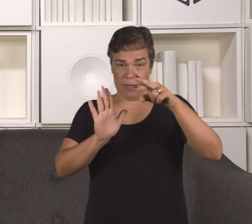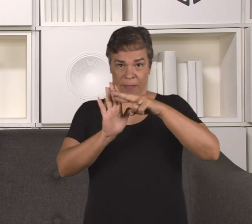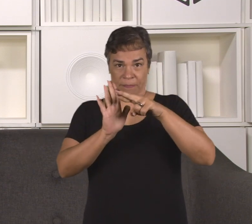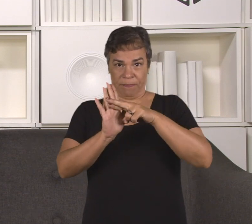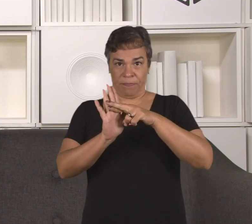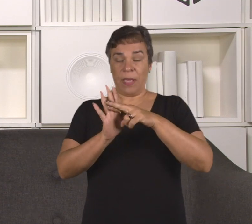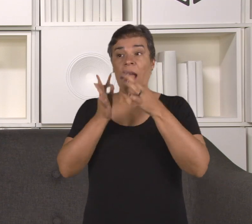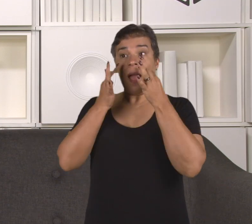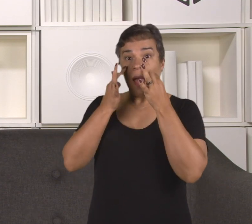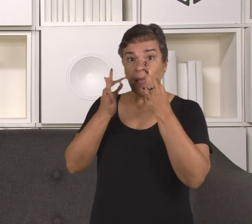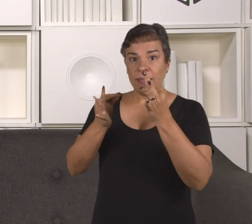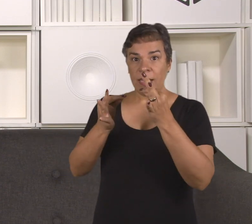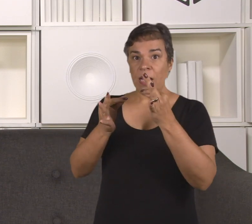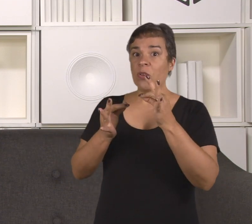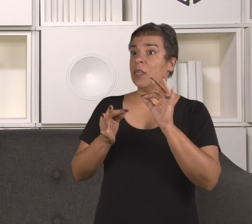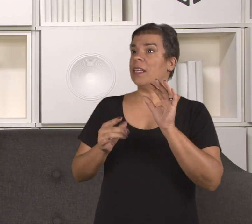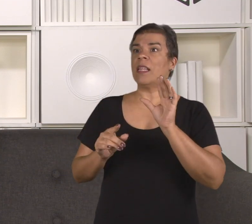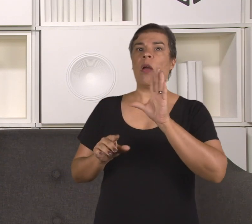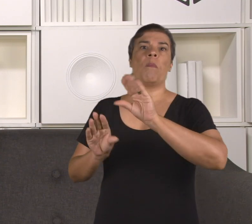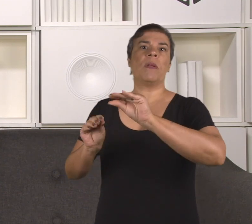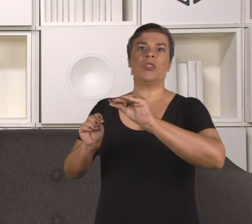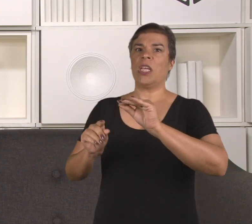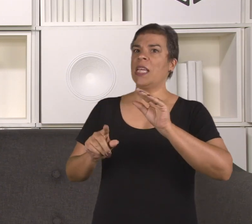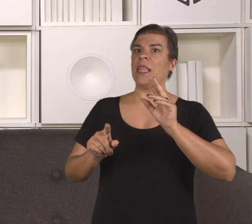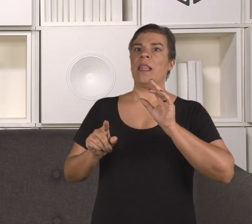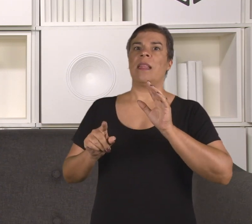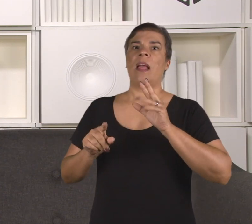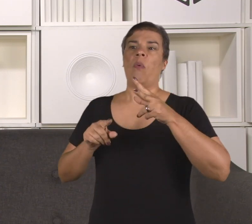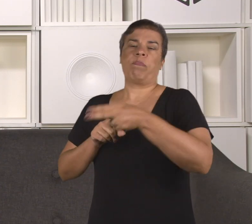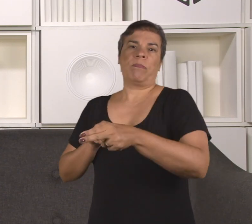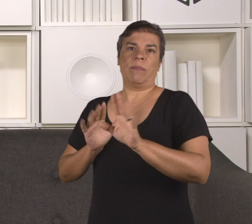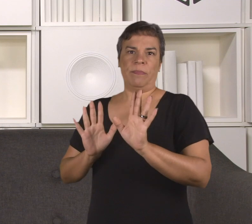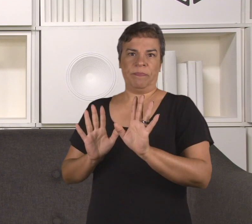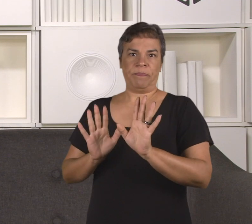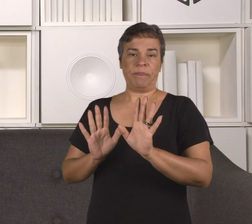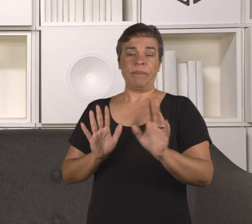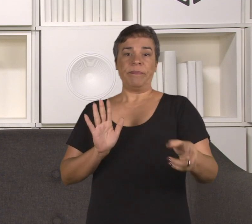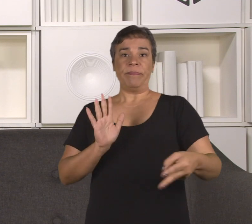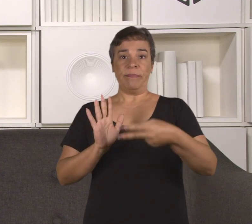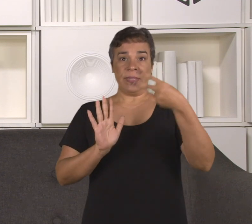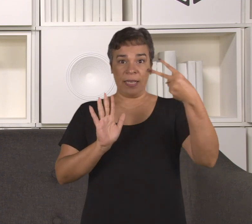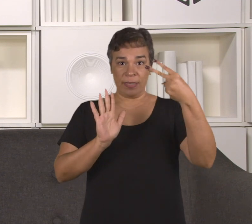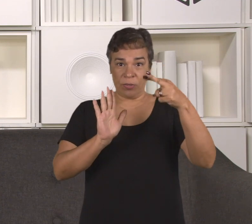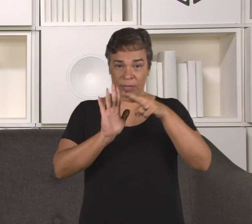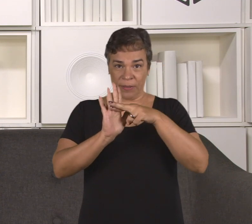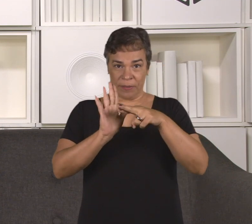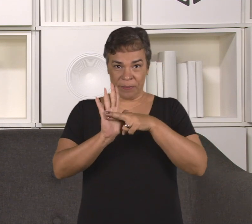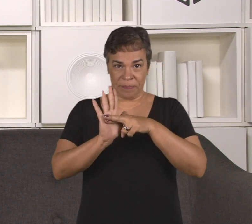sem interromper. A segunda regra de uma boa roda de conversa,